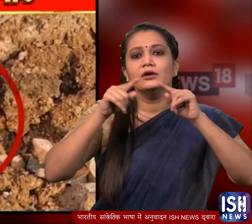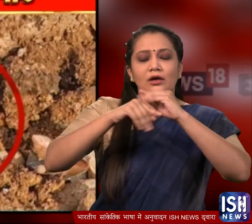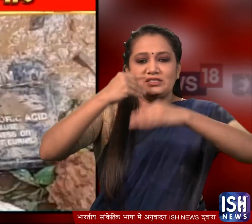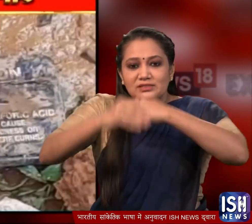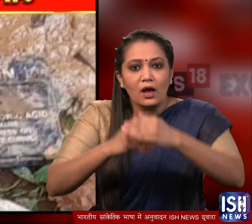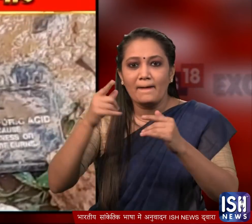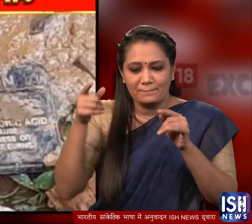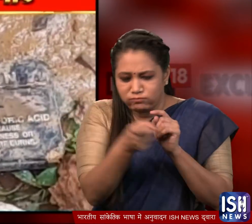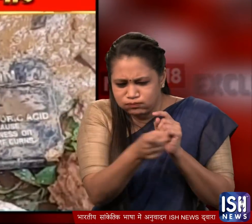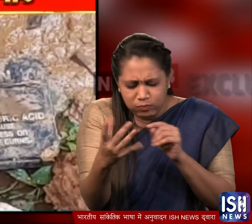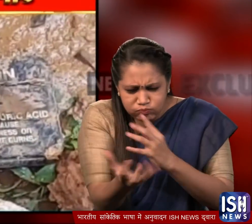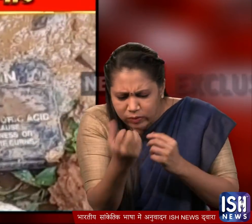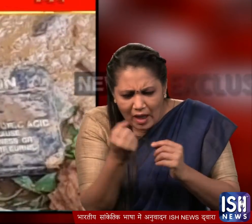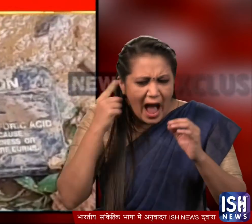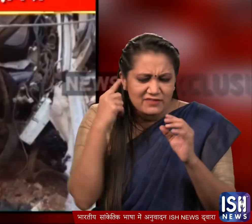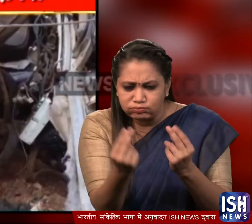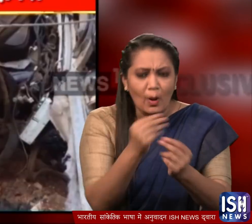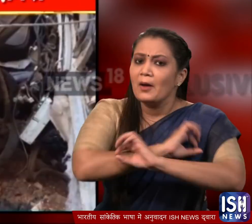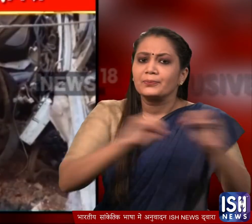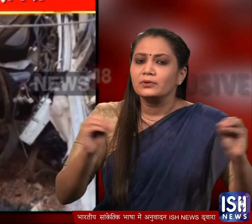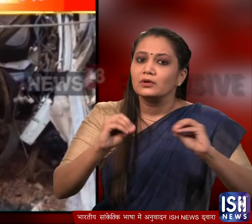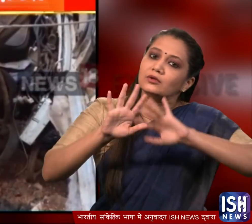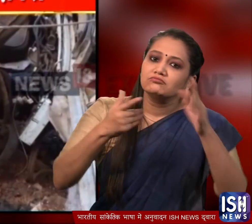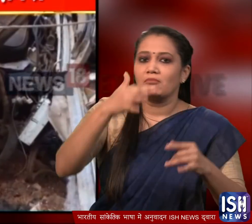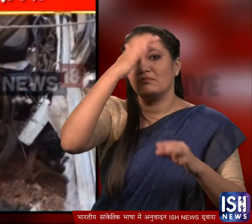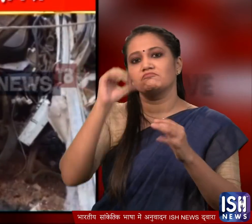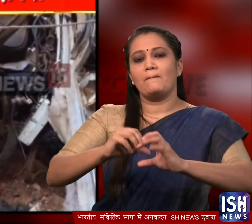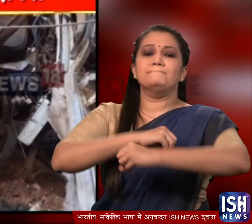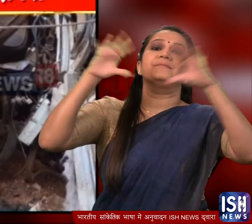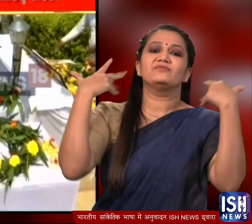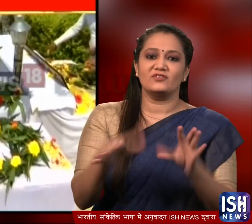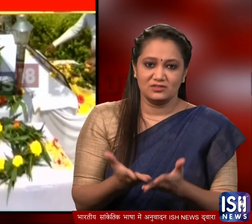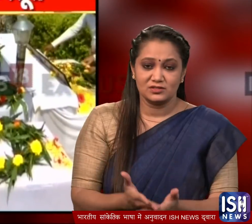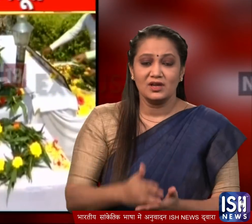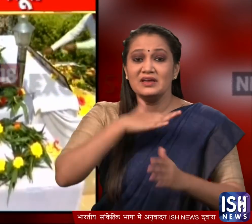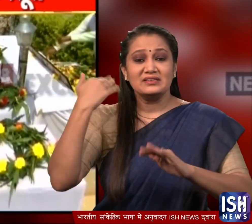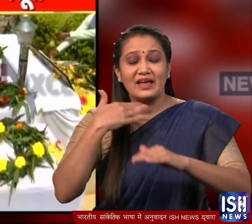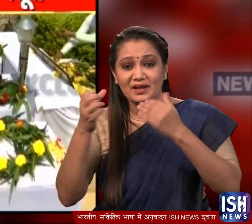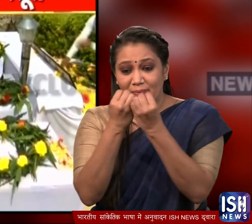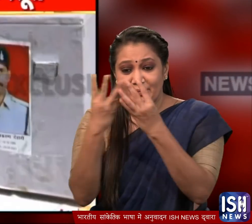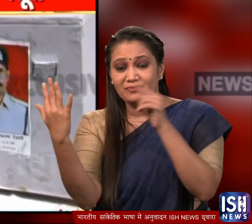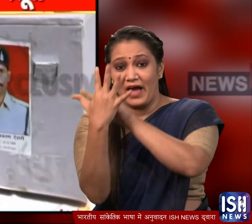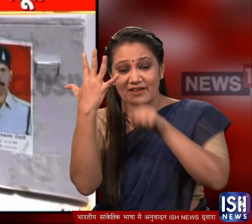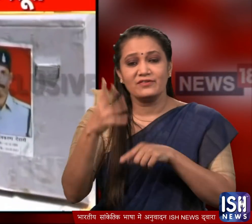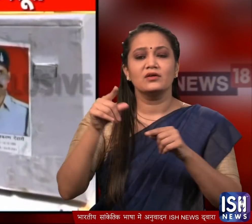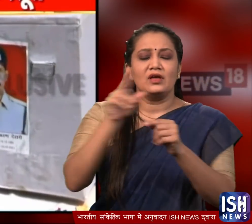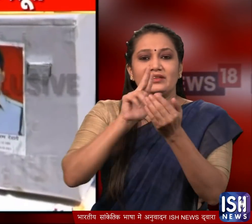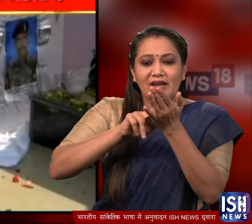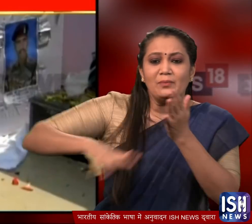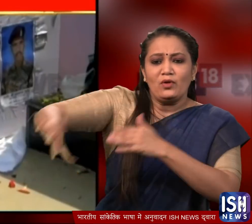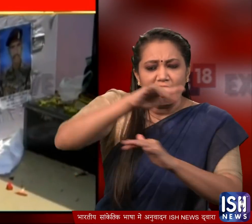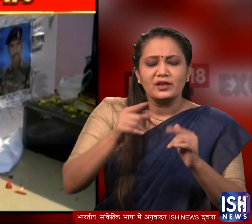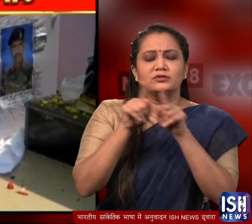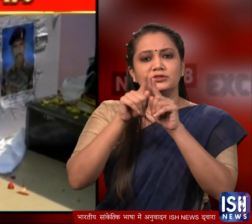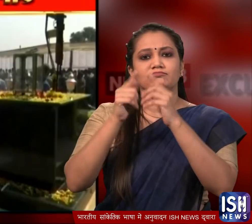होने की वजह से वो मेटल डिटेक्टर की पकड़ में नहीं आया और नक्सली अपने मंसूबे में कामयाब हो गए। इस हमले में शहीद हुए 5 जवानों को नारायणपुर